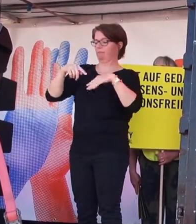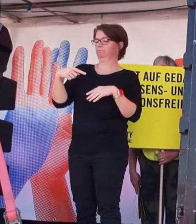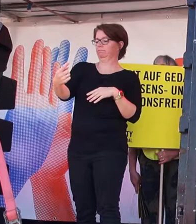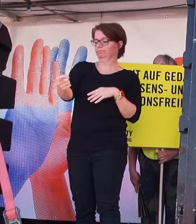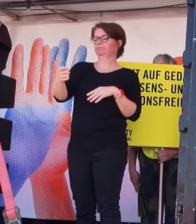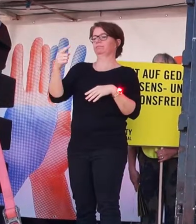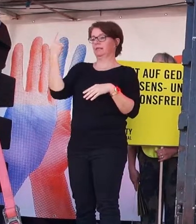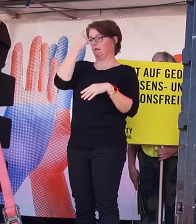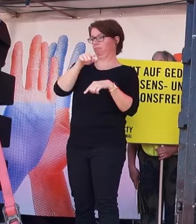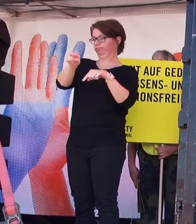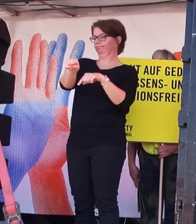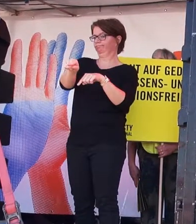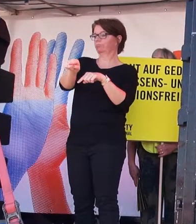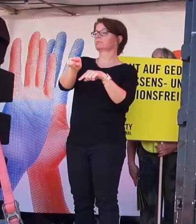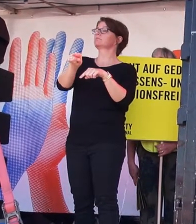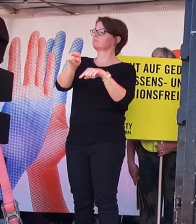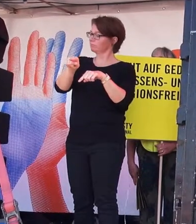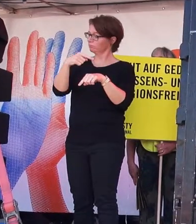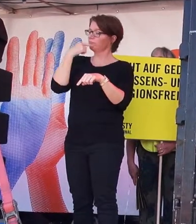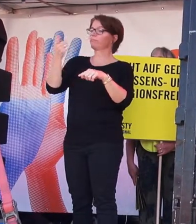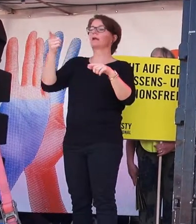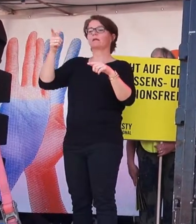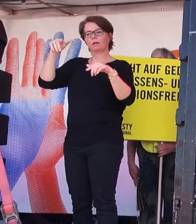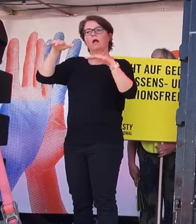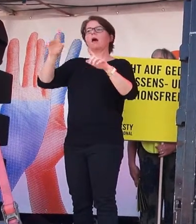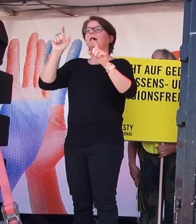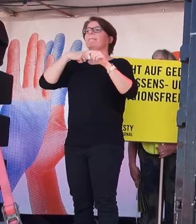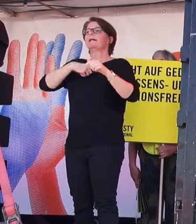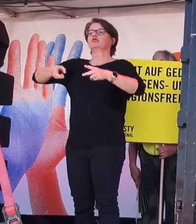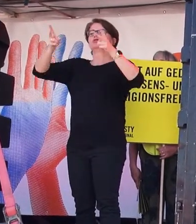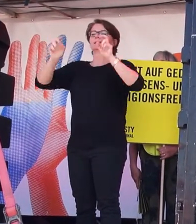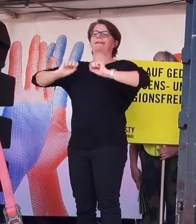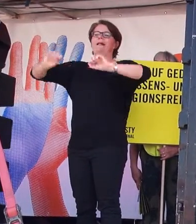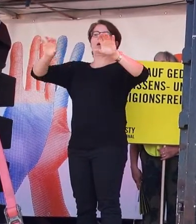der Allgemeinen Erklärung der Menschenrechte durch die Vereinten Nationen.